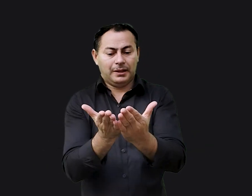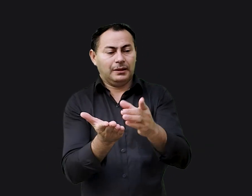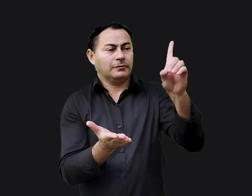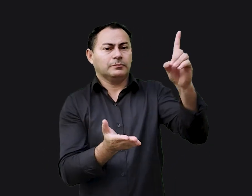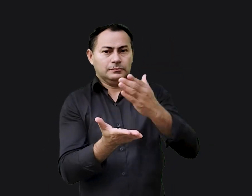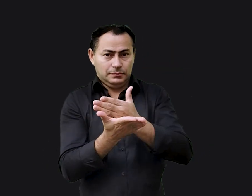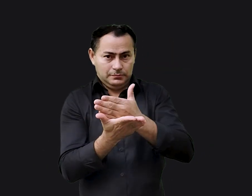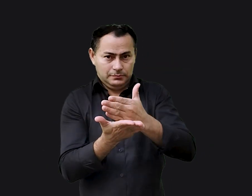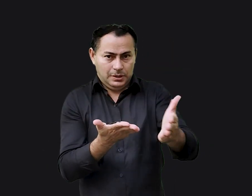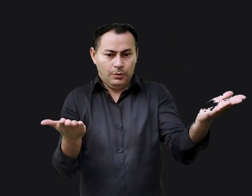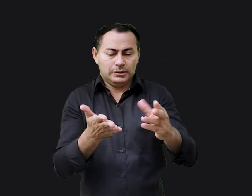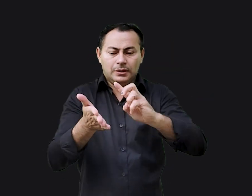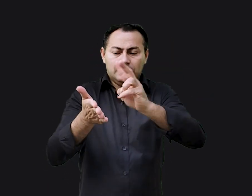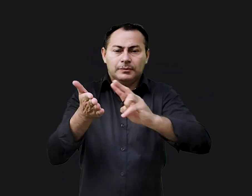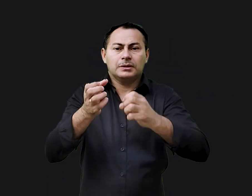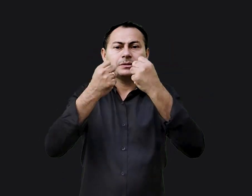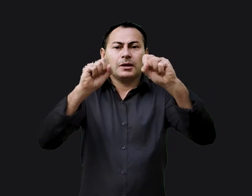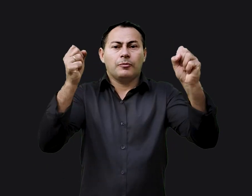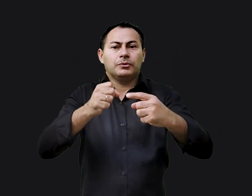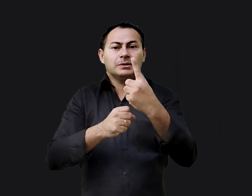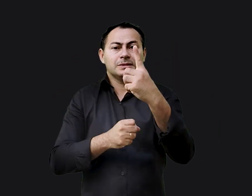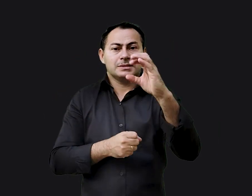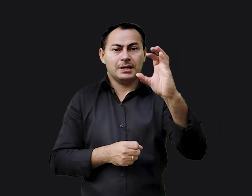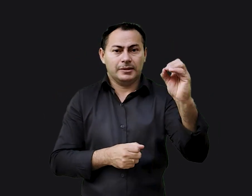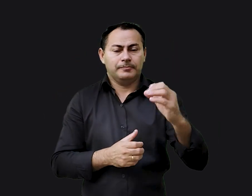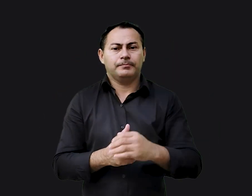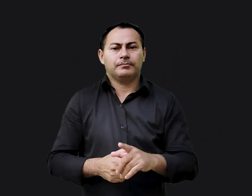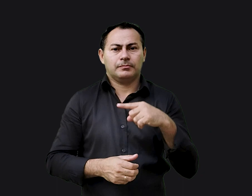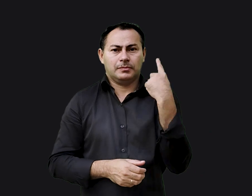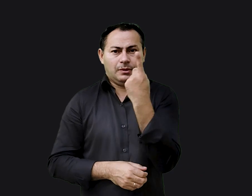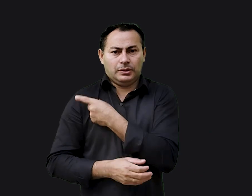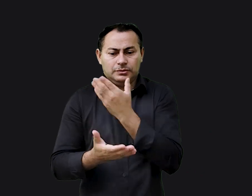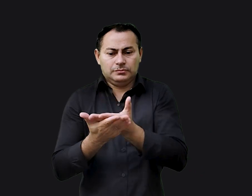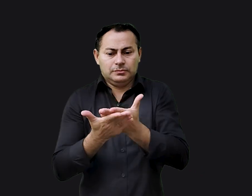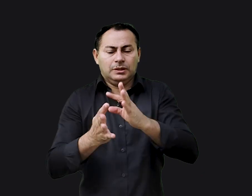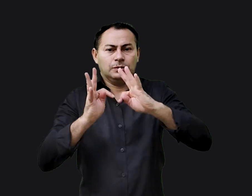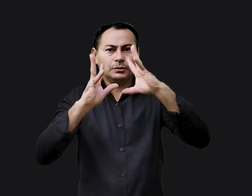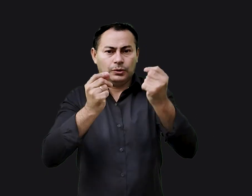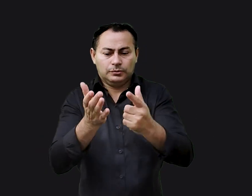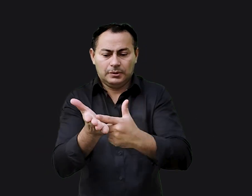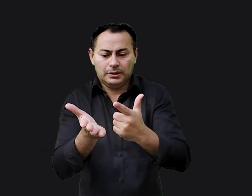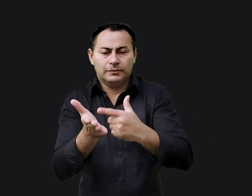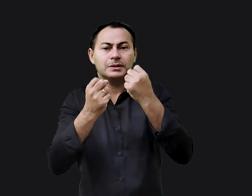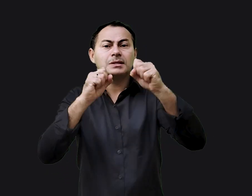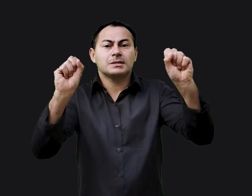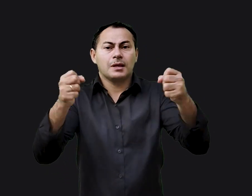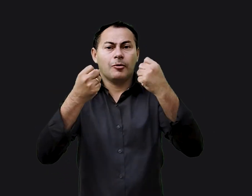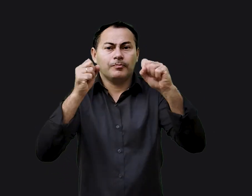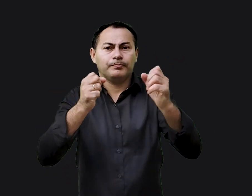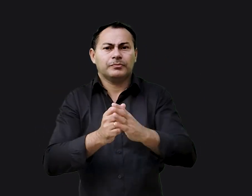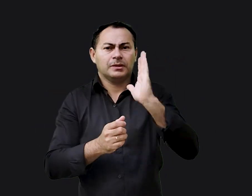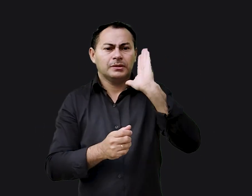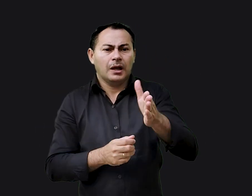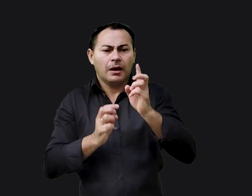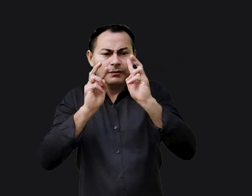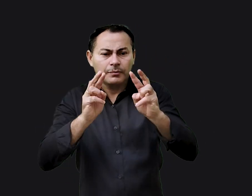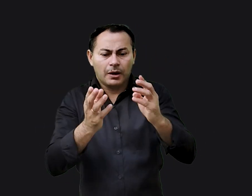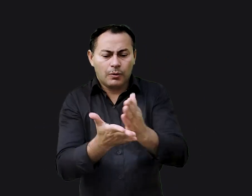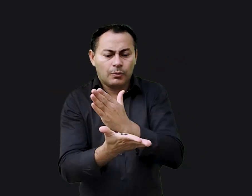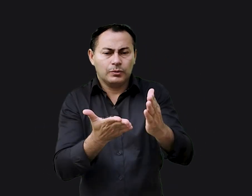um encontro com a palavra começando hoje com a leitura do Salmo 100 Estamos estudando todo o livro de Salmos já vimos